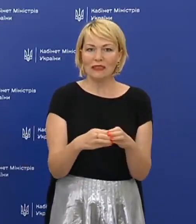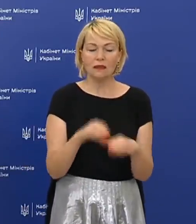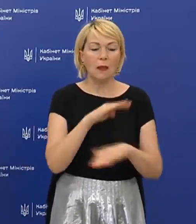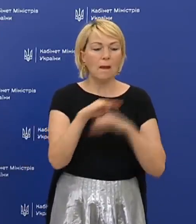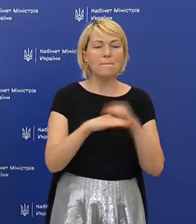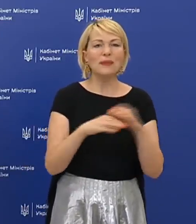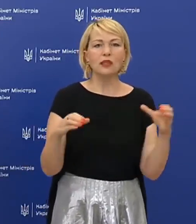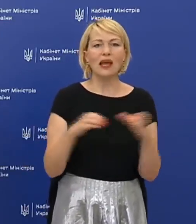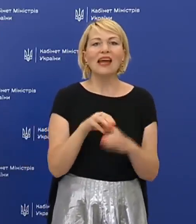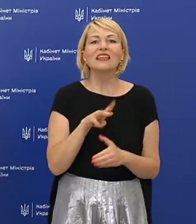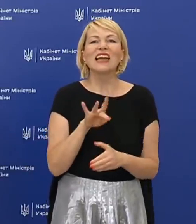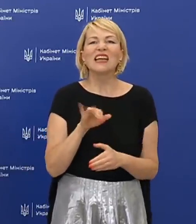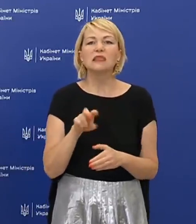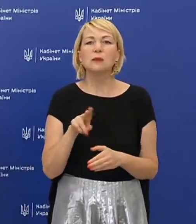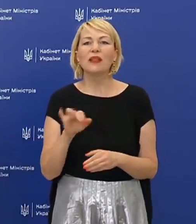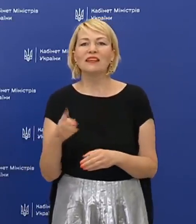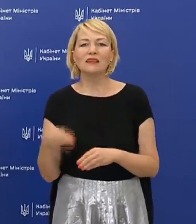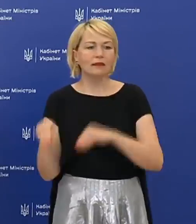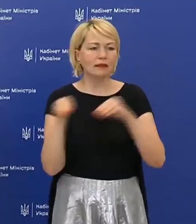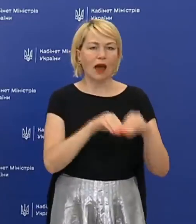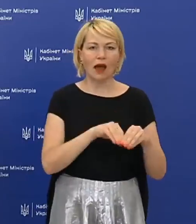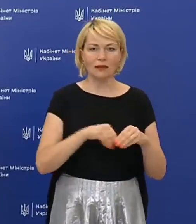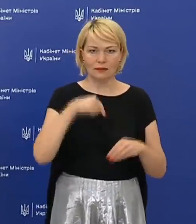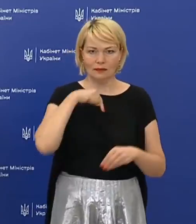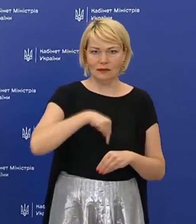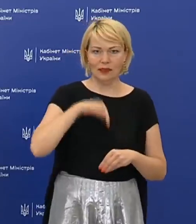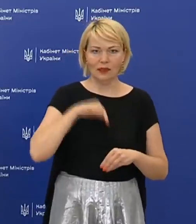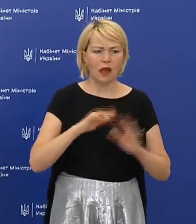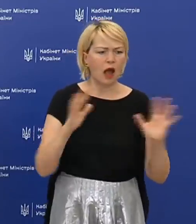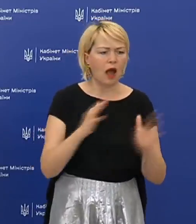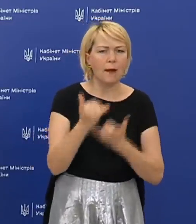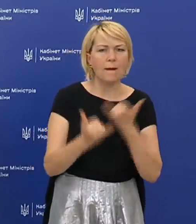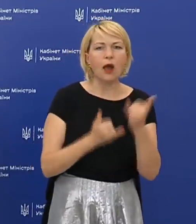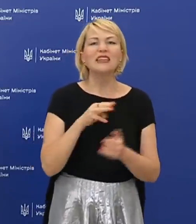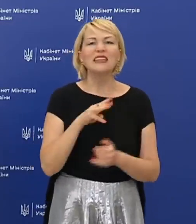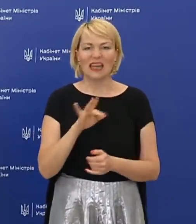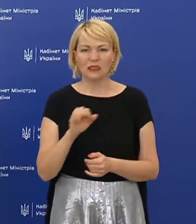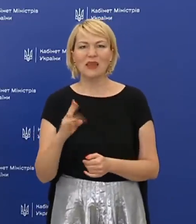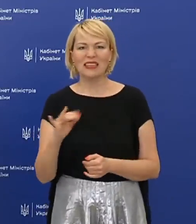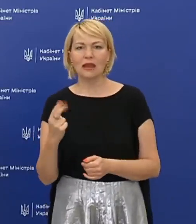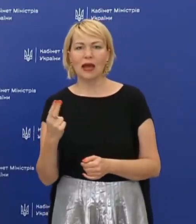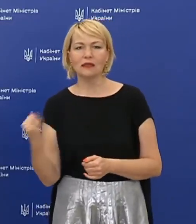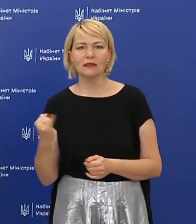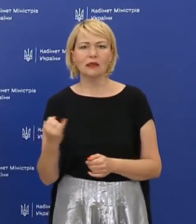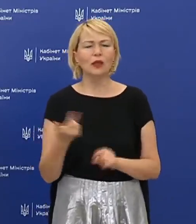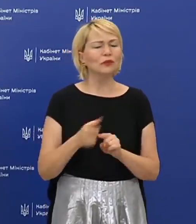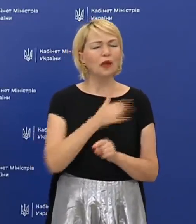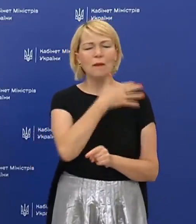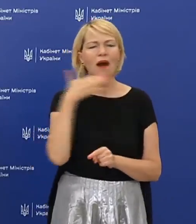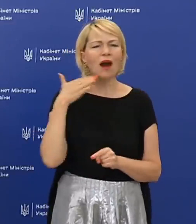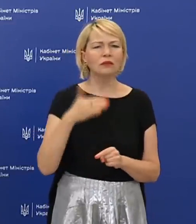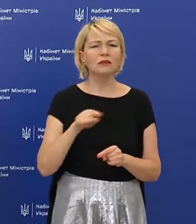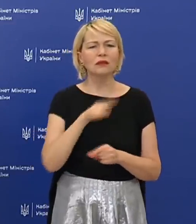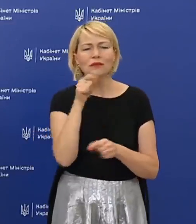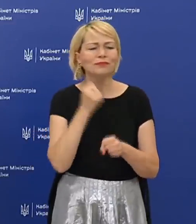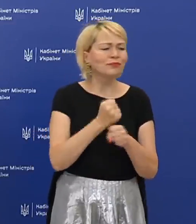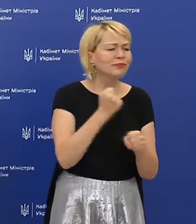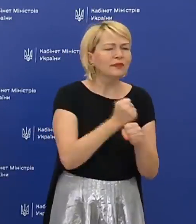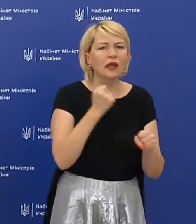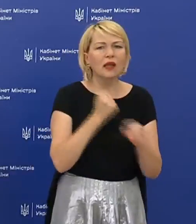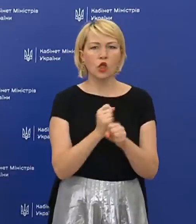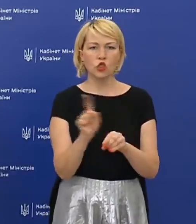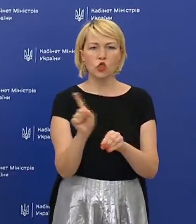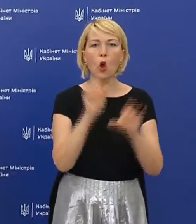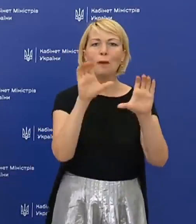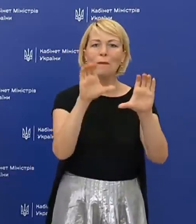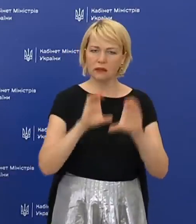підрозділ з трансплантації, який опікується виключно питаннями трансплантації. Нам дуже багато треба чого зробити, в тому числі і в